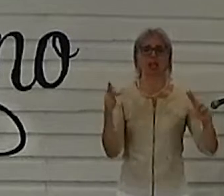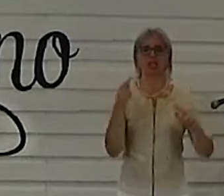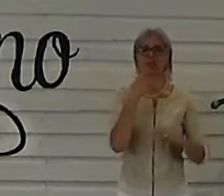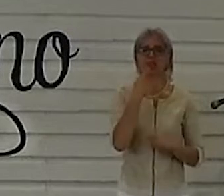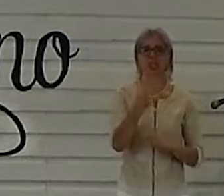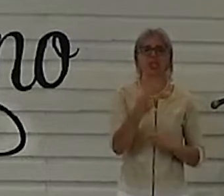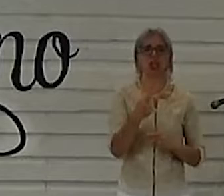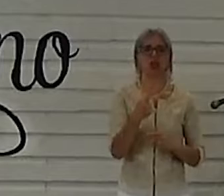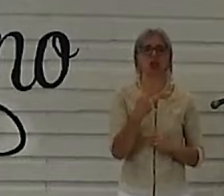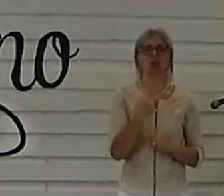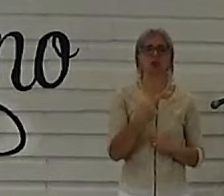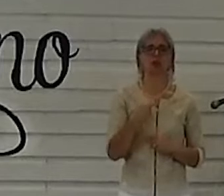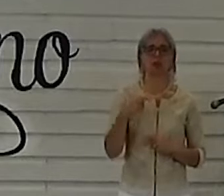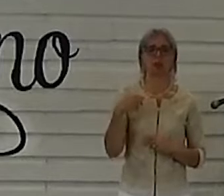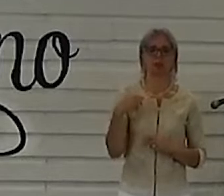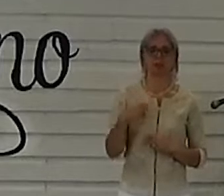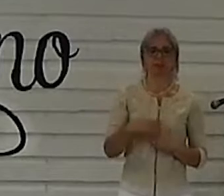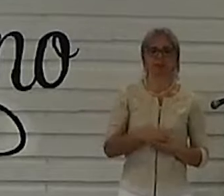mia?